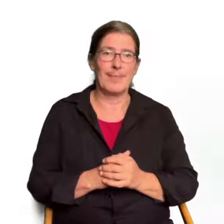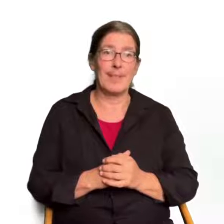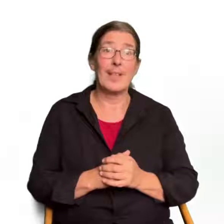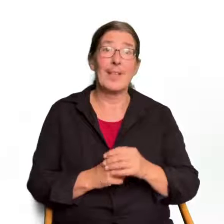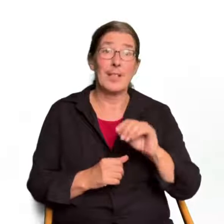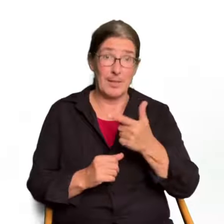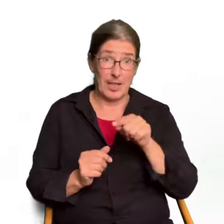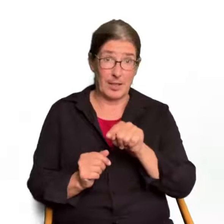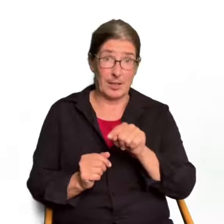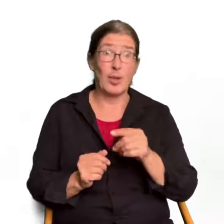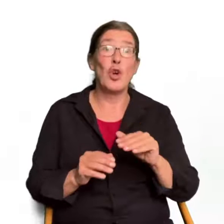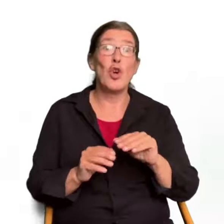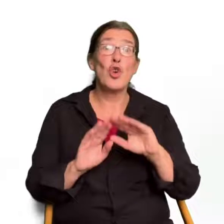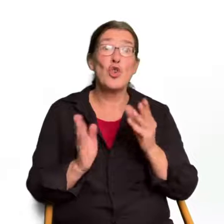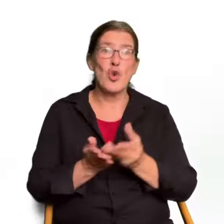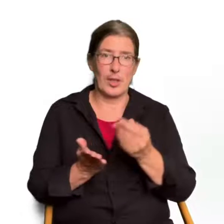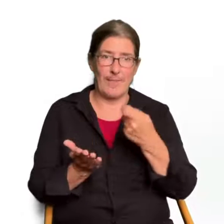zweite Begriff ist der Grundwert